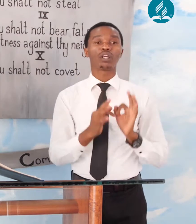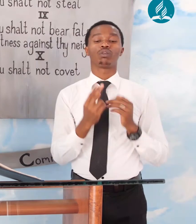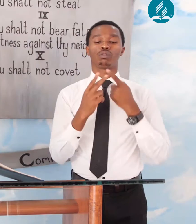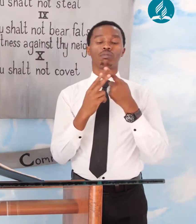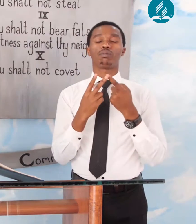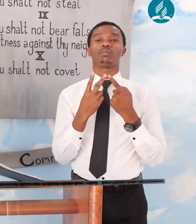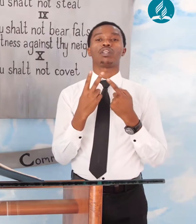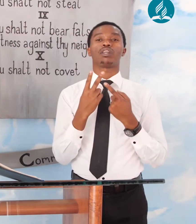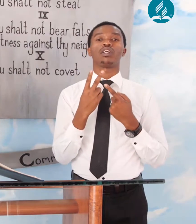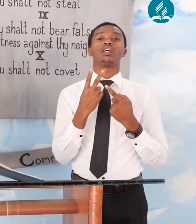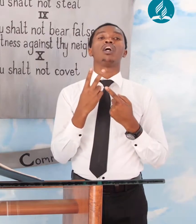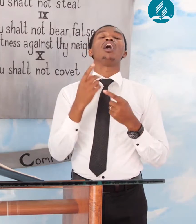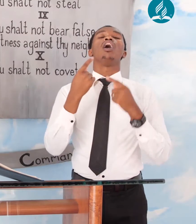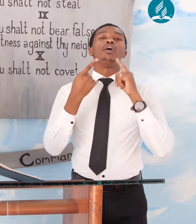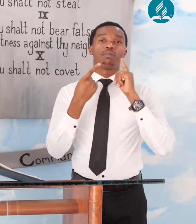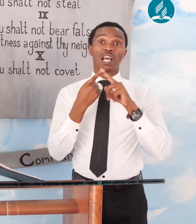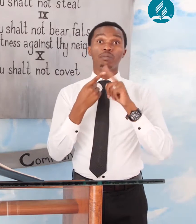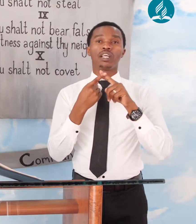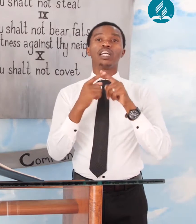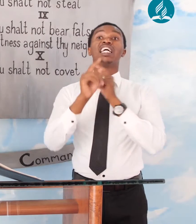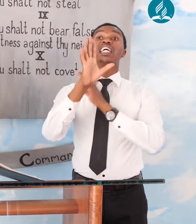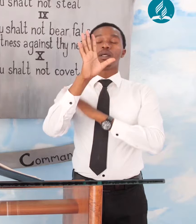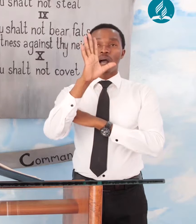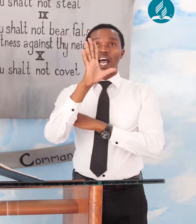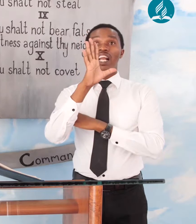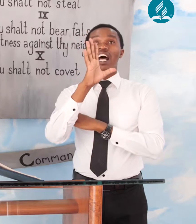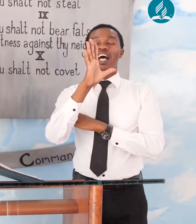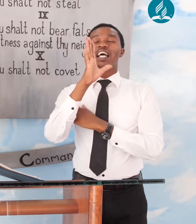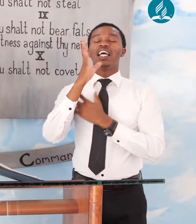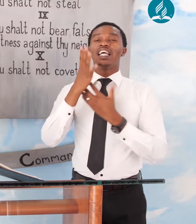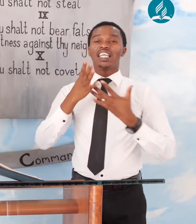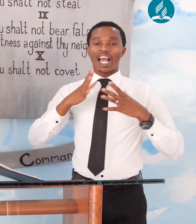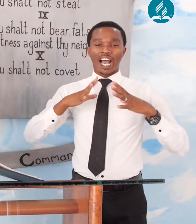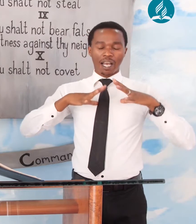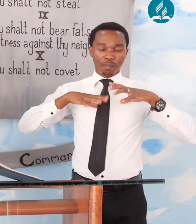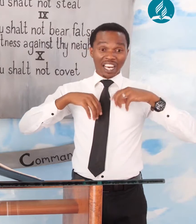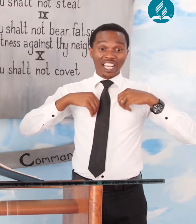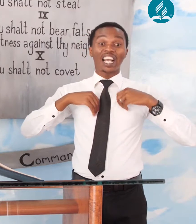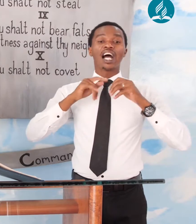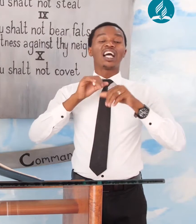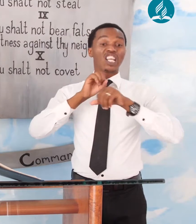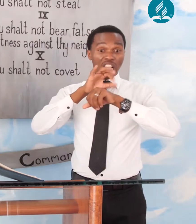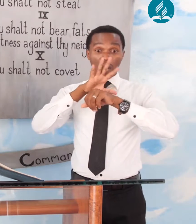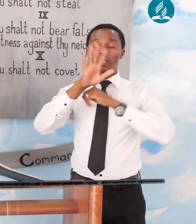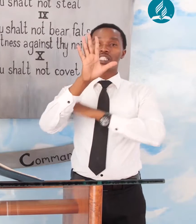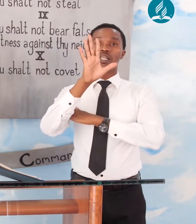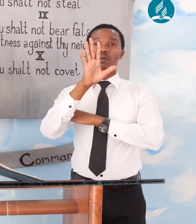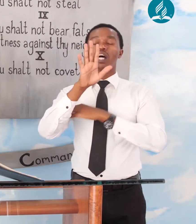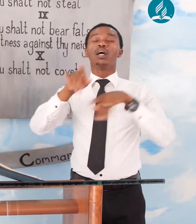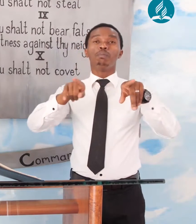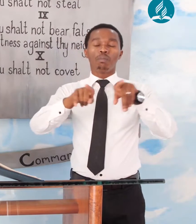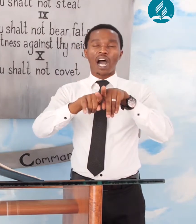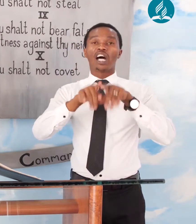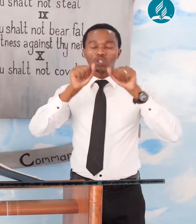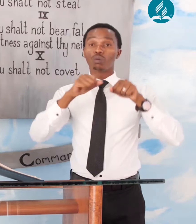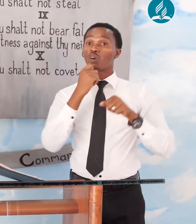Imana yemeraga inama ze nukuvuga ngo twavuga ko Mose yabaye umujyanama